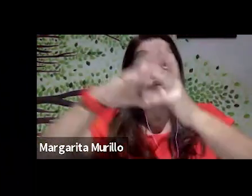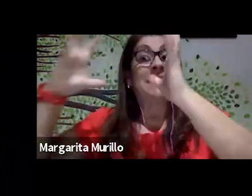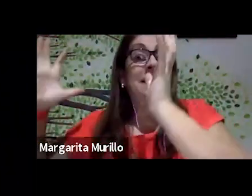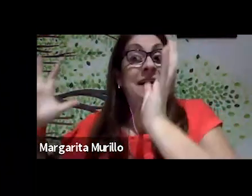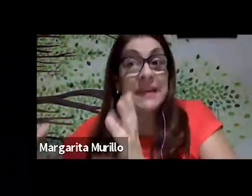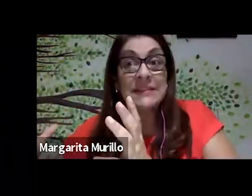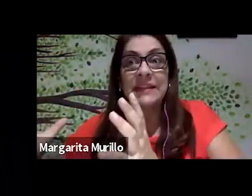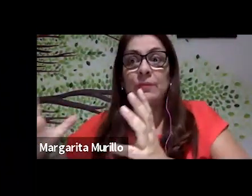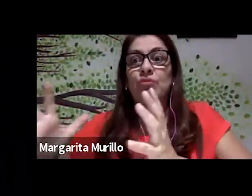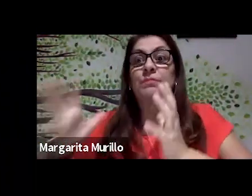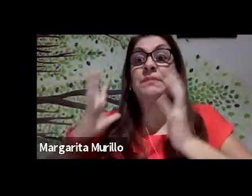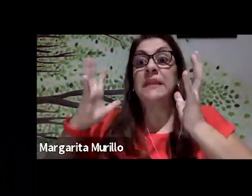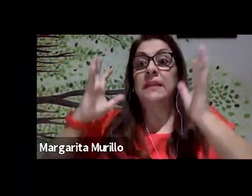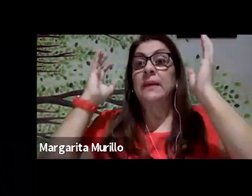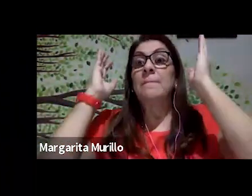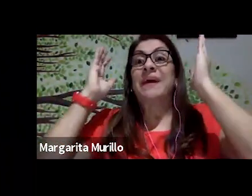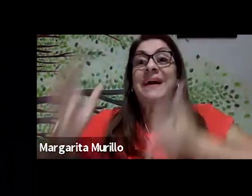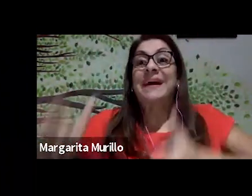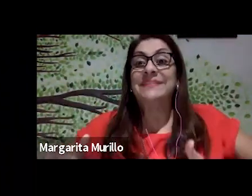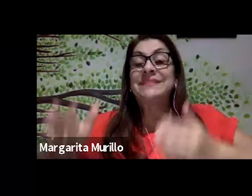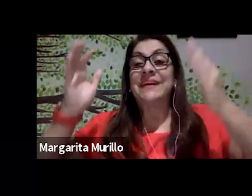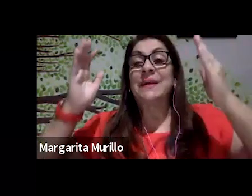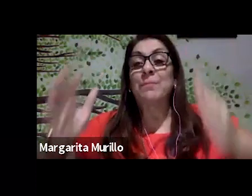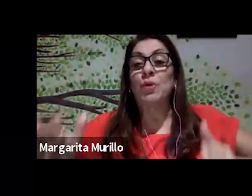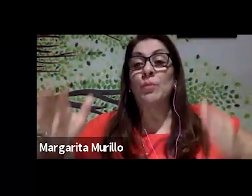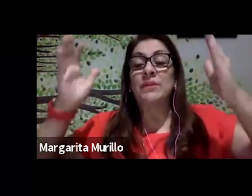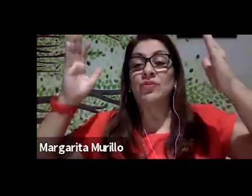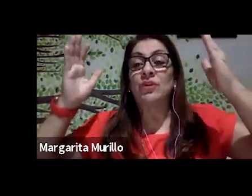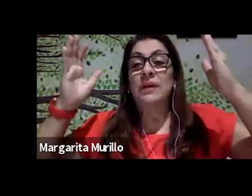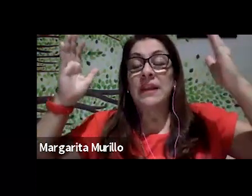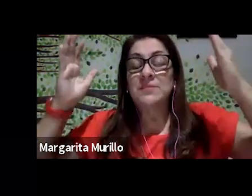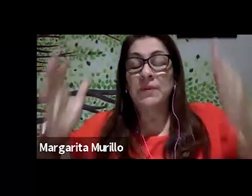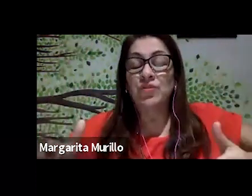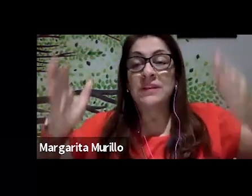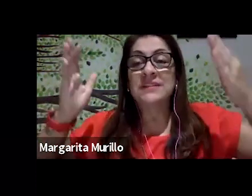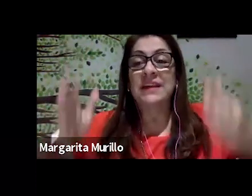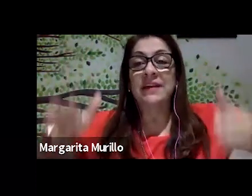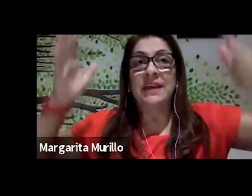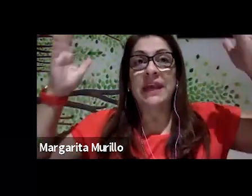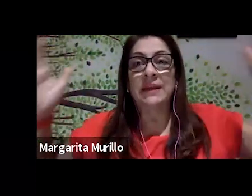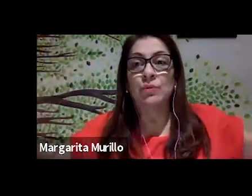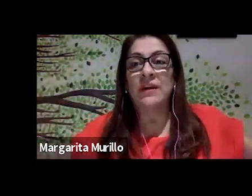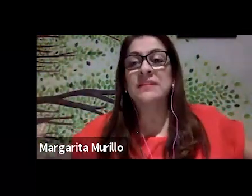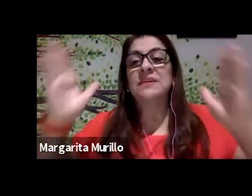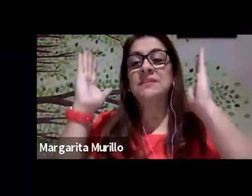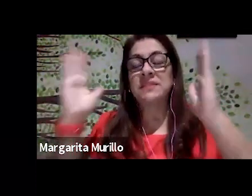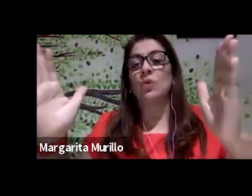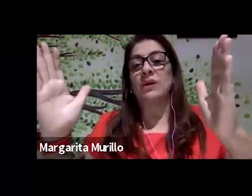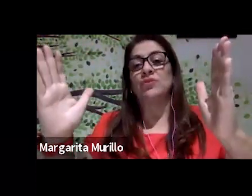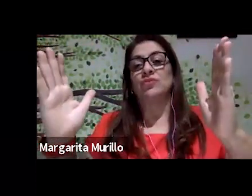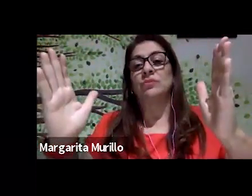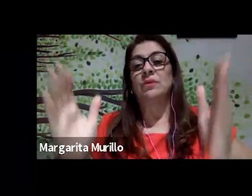emocional y el cerebro reptil para garantizar que por lo menos las personas se queden enamoradas